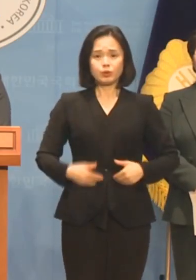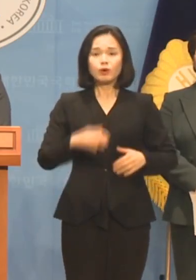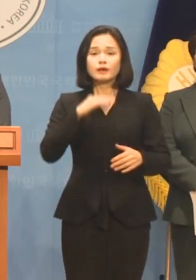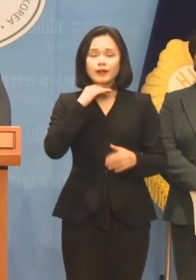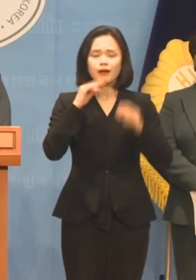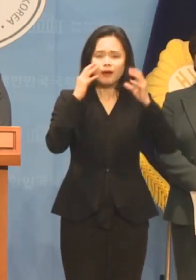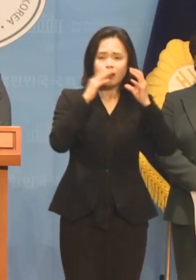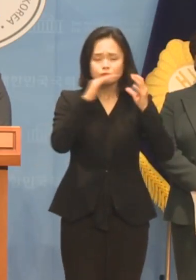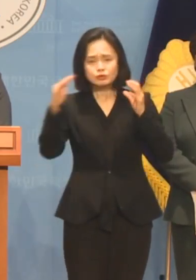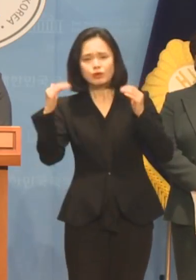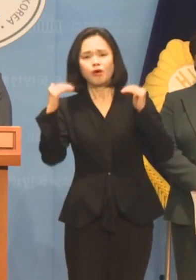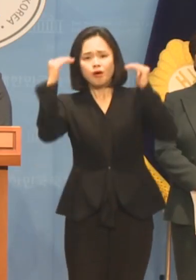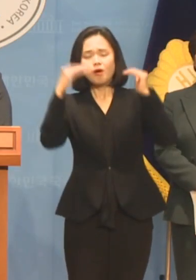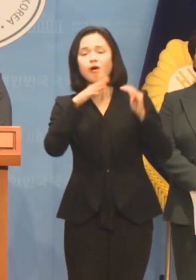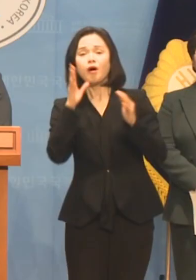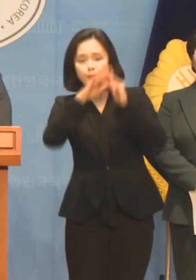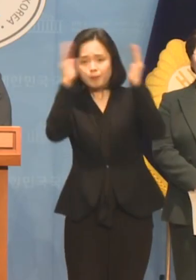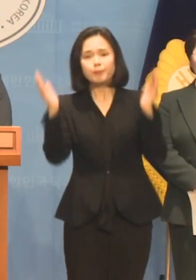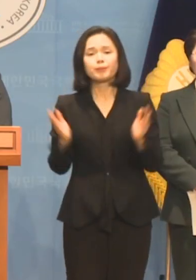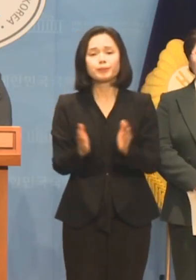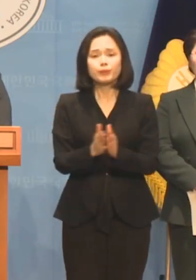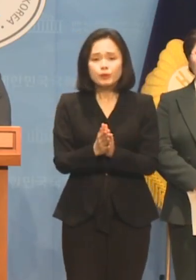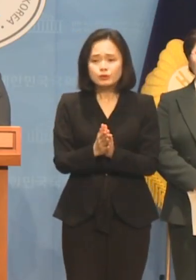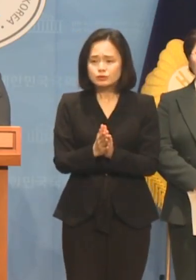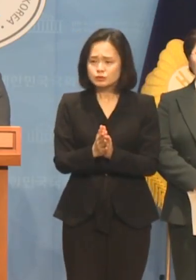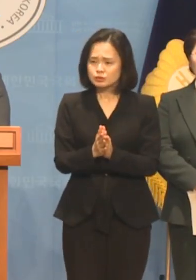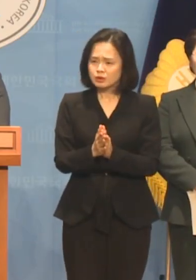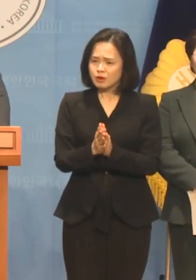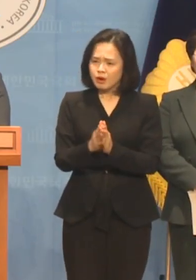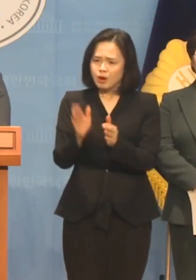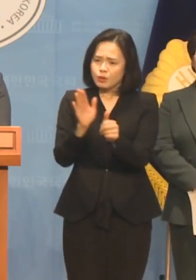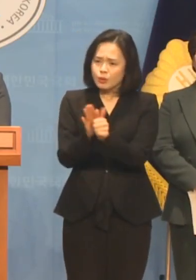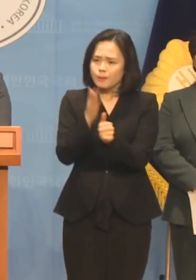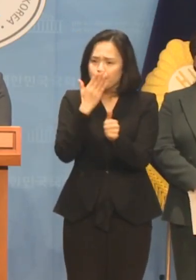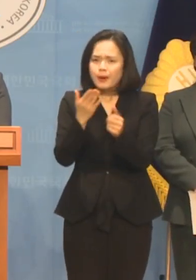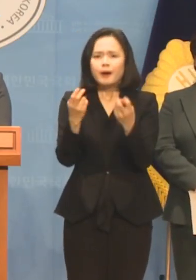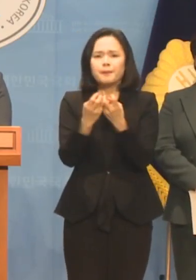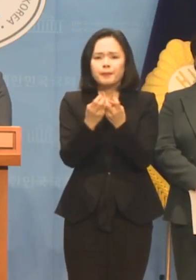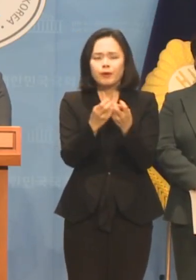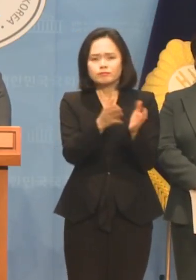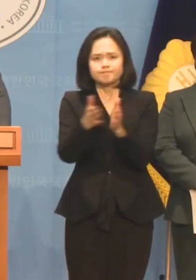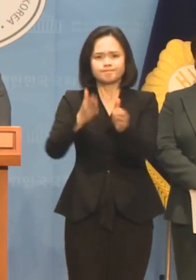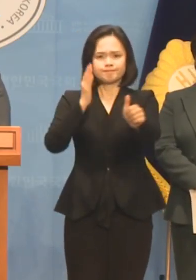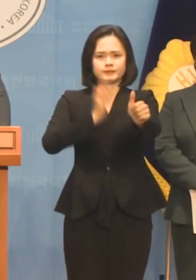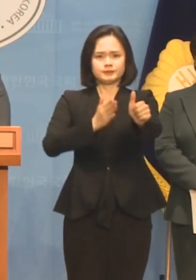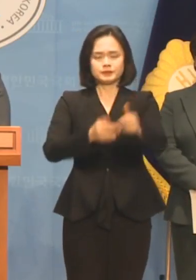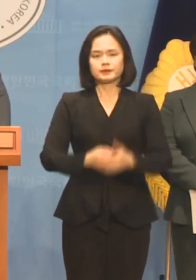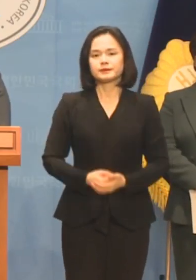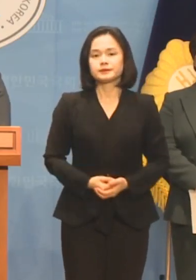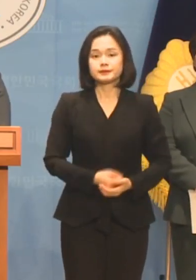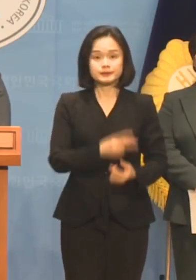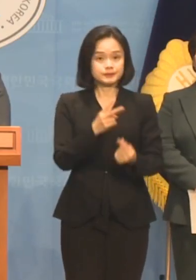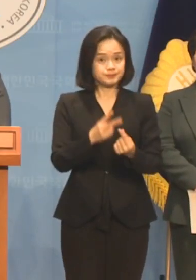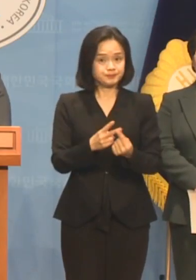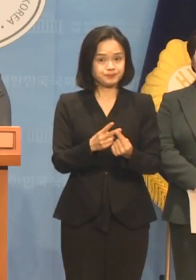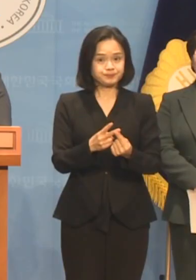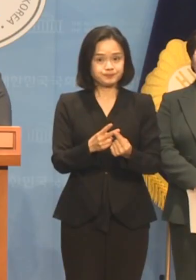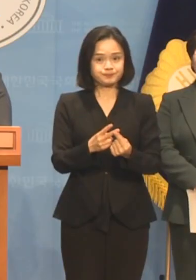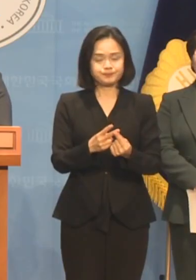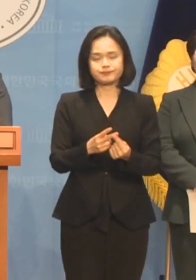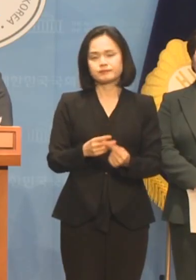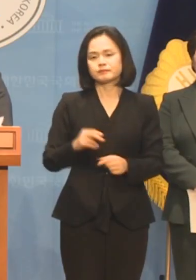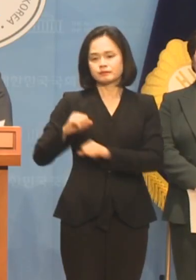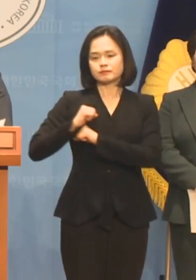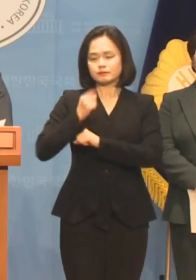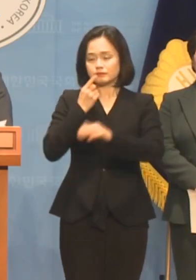건강과 민주주의 교육에 대한 대책을 조속히 수립해 주시기 바랍니다. 둘째, 계엄군에 동원되거나